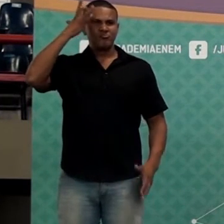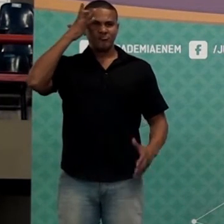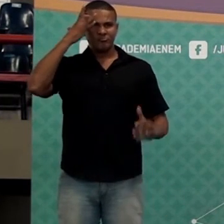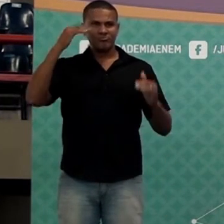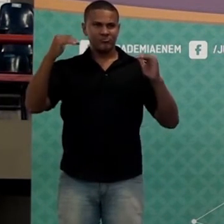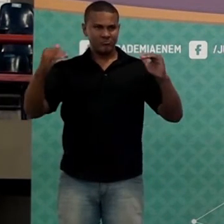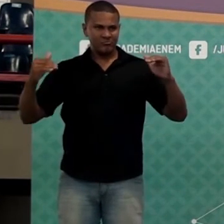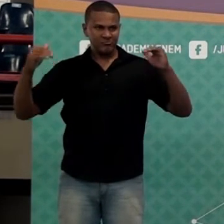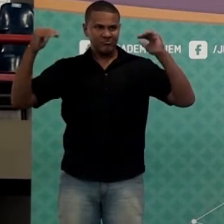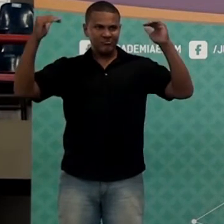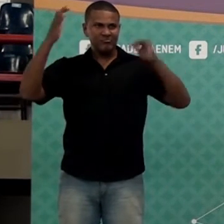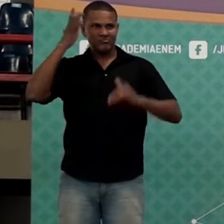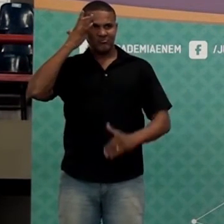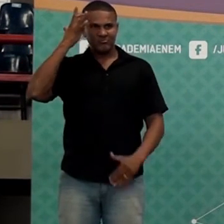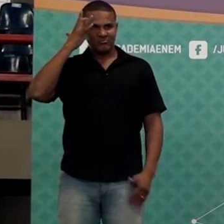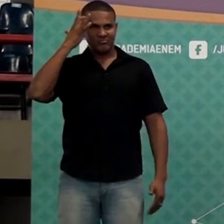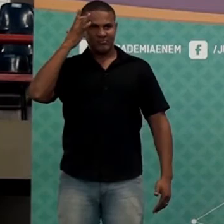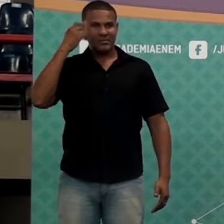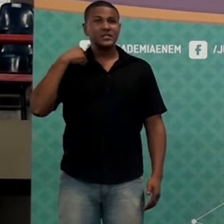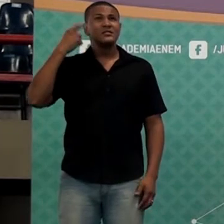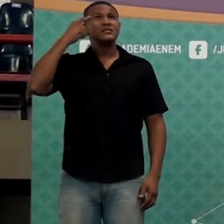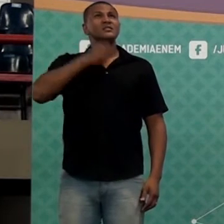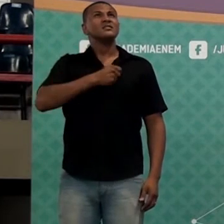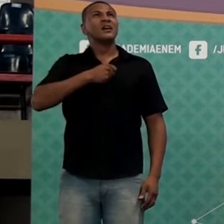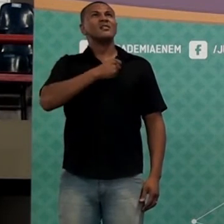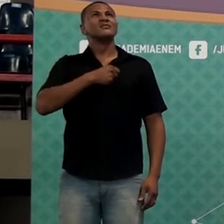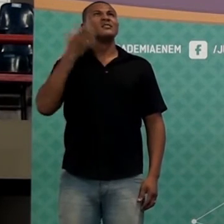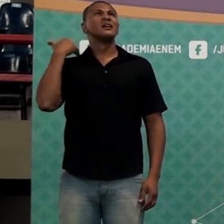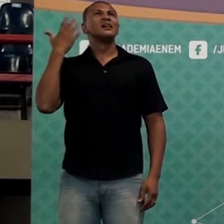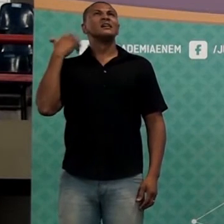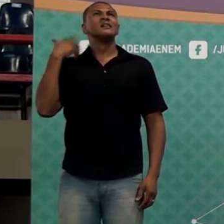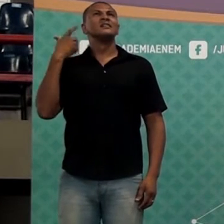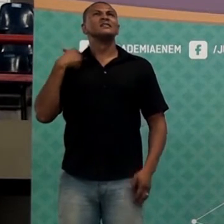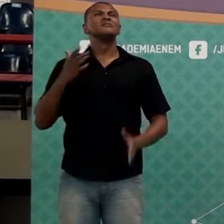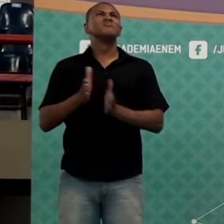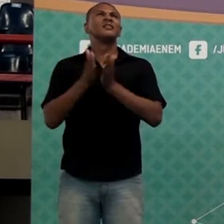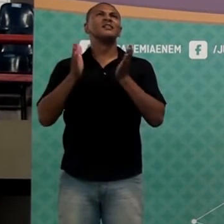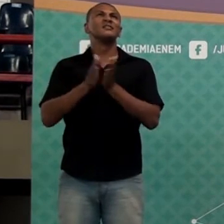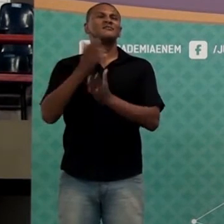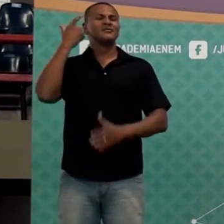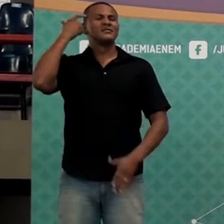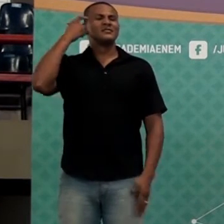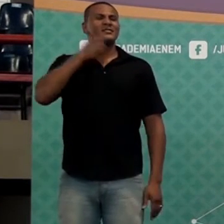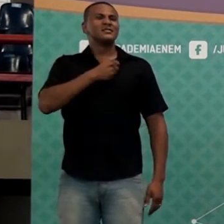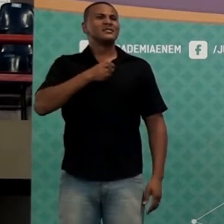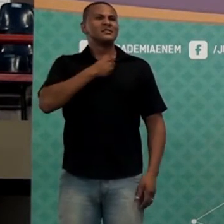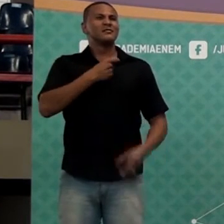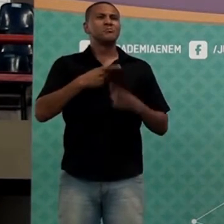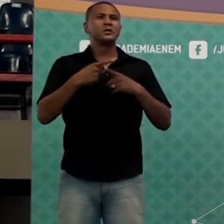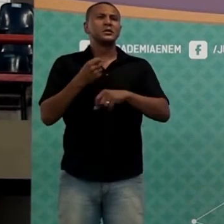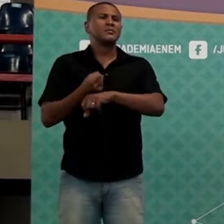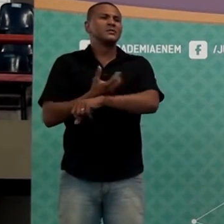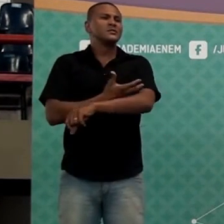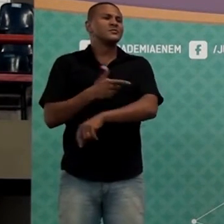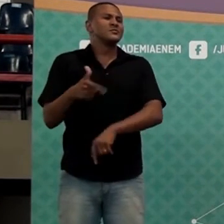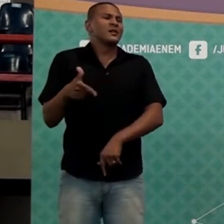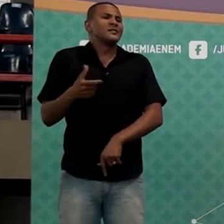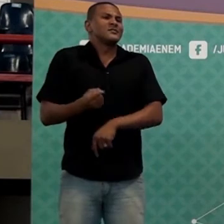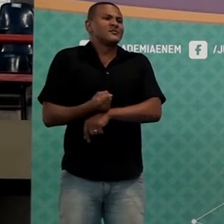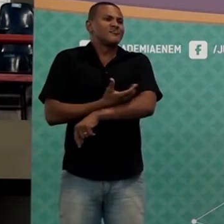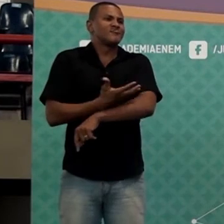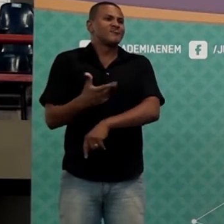viver um luxo tão grande que tu ia ter saudade de ser pobre. Então esse menino é bom demais, é porque tem emoção, tá entendendo?